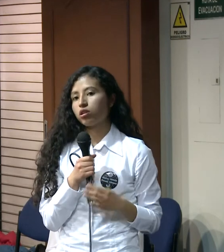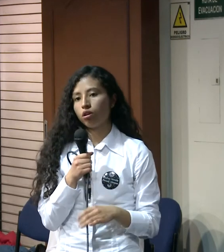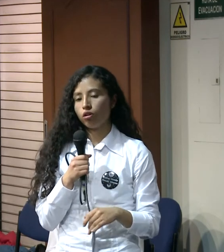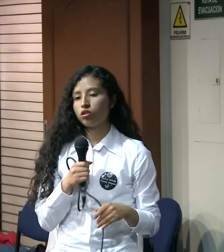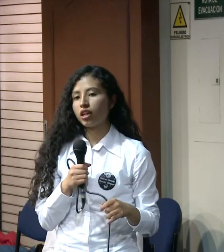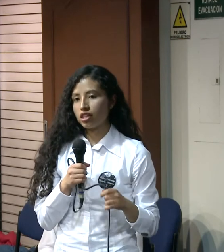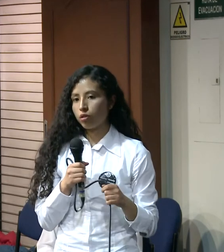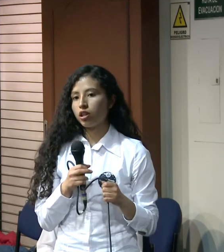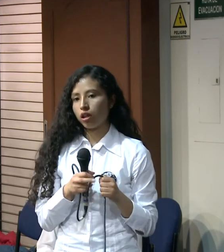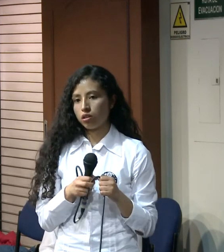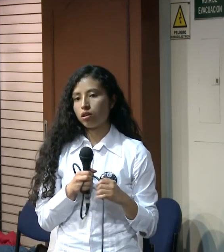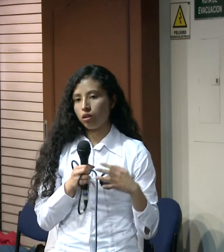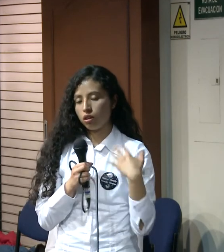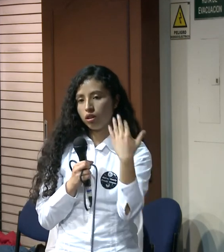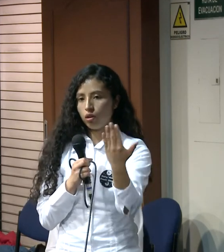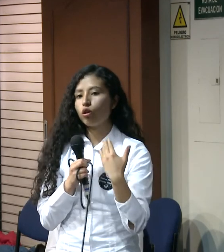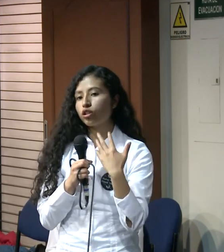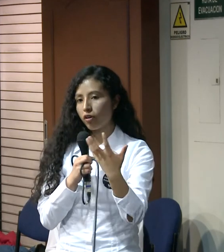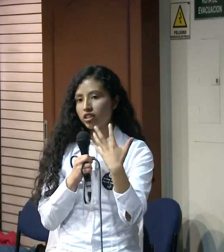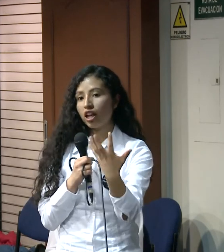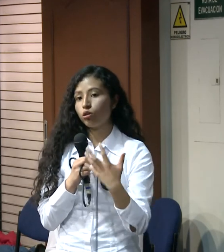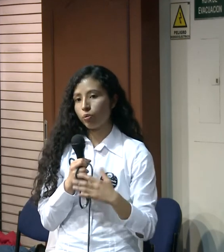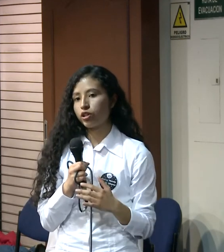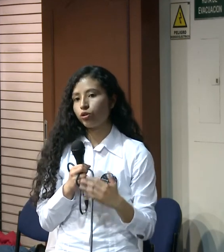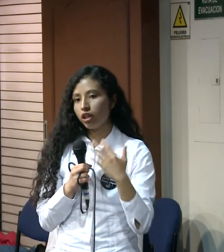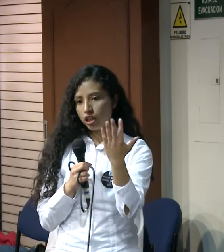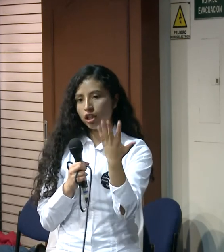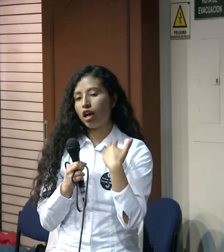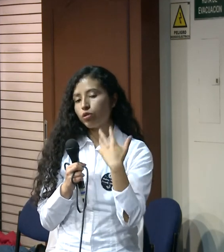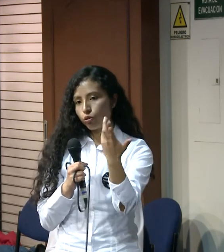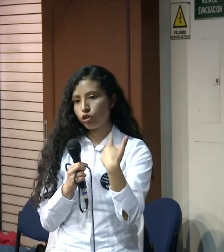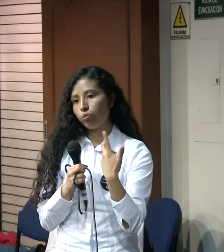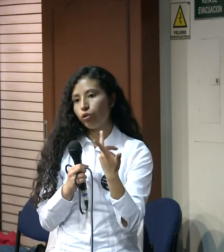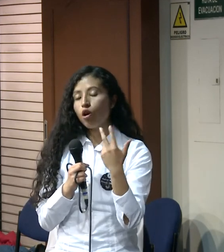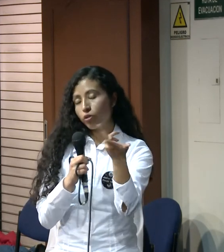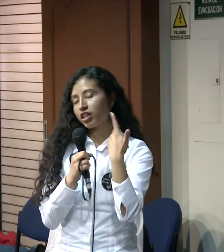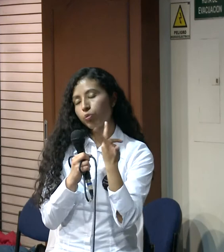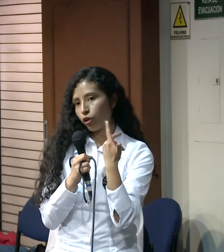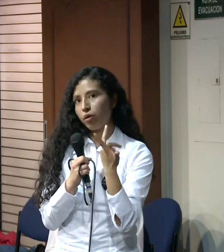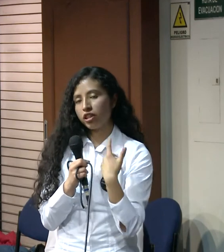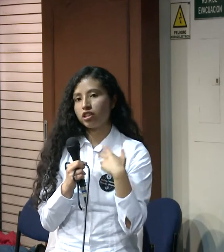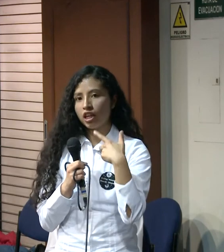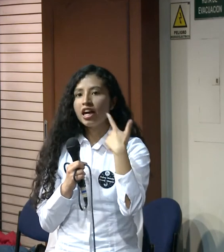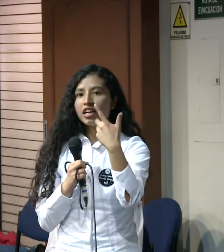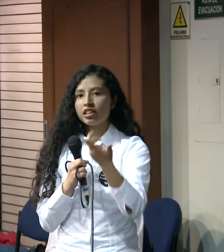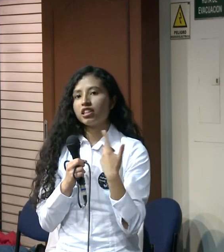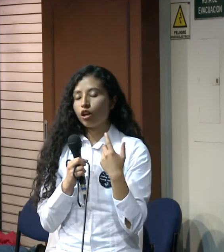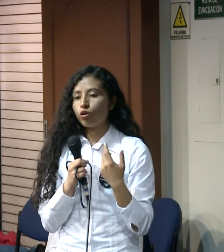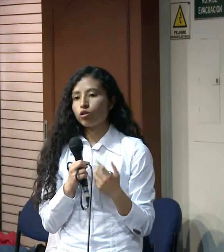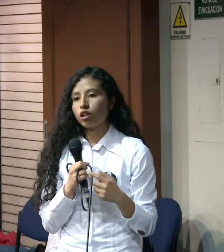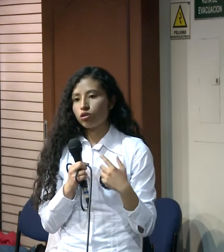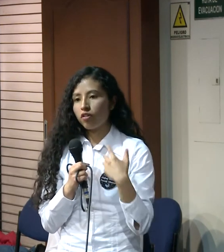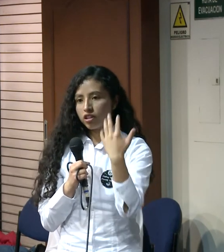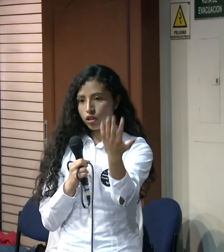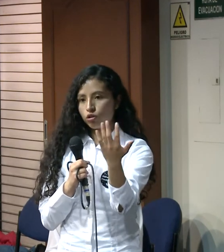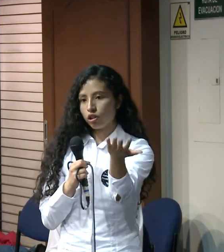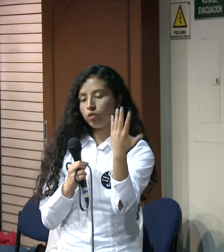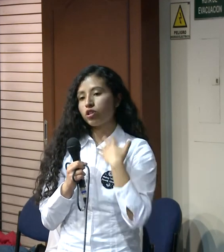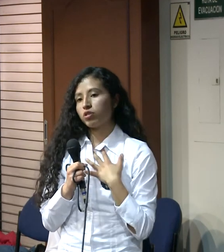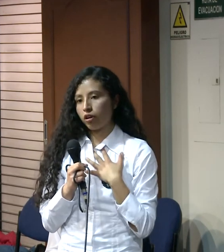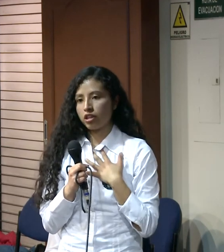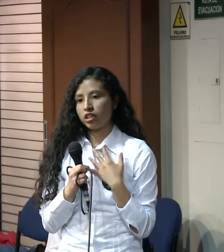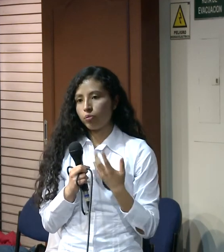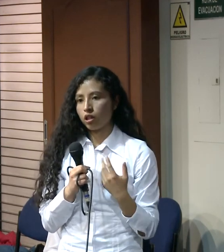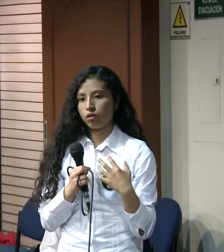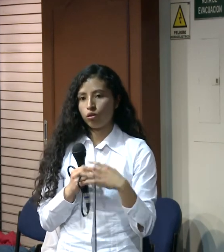necesario conocer las temáticas o los saberes de la otra persona, y al mismo tiempo recíprocamente se necesitan conocer los saberes del otro